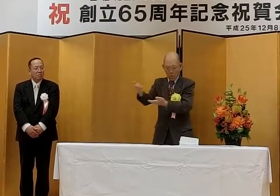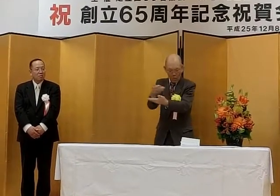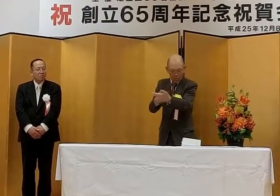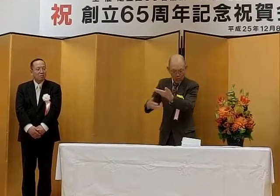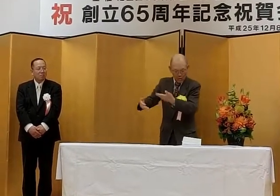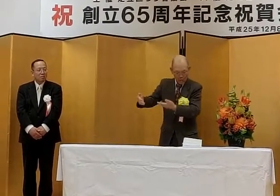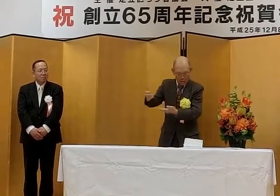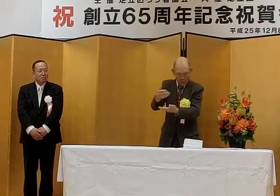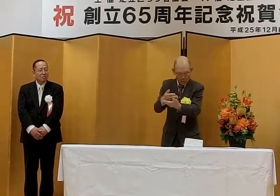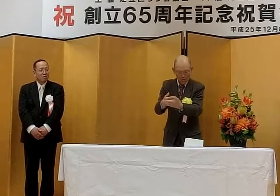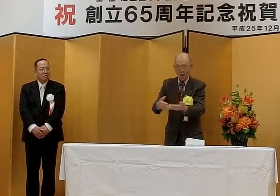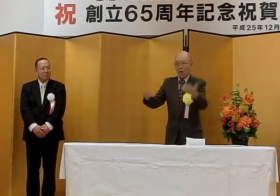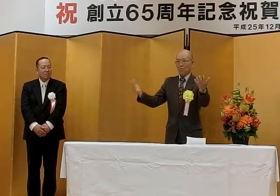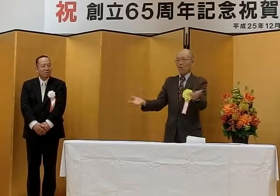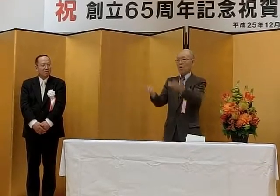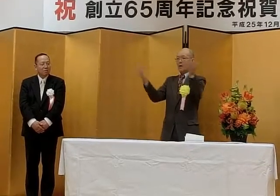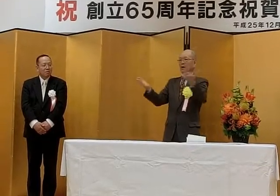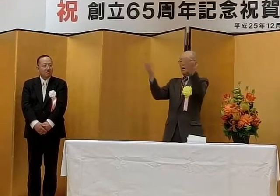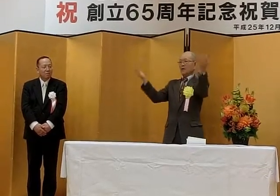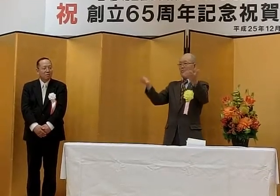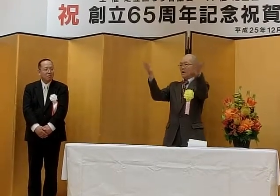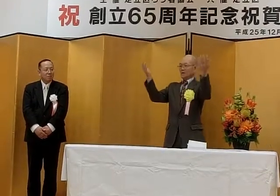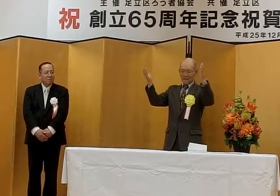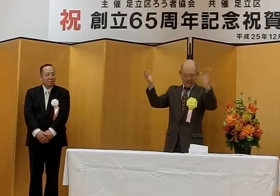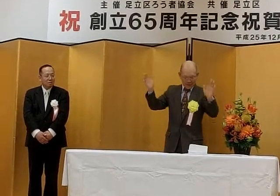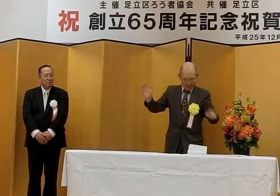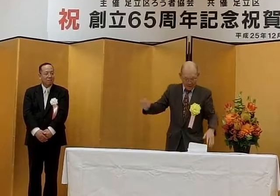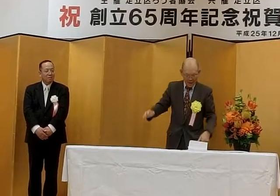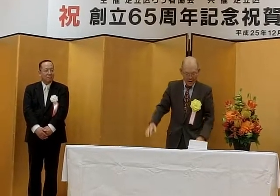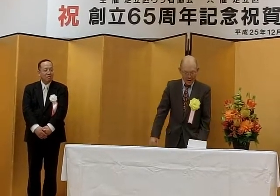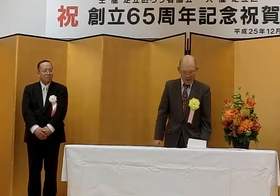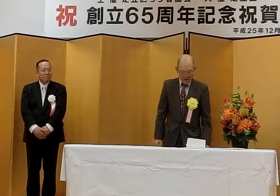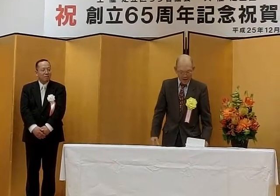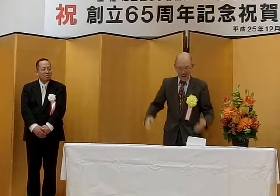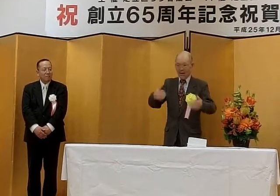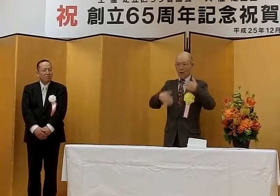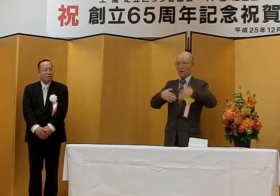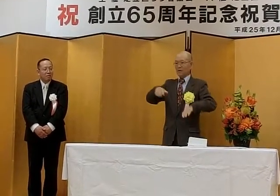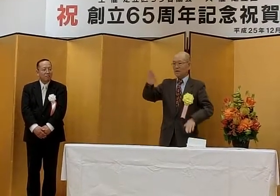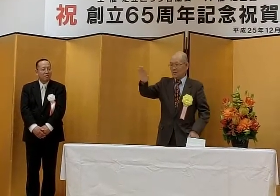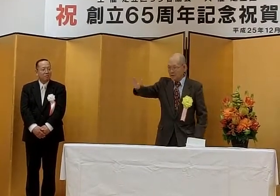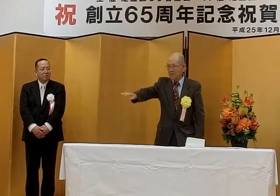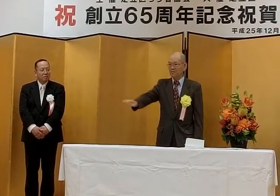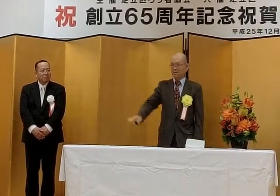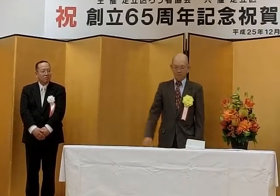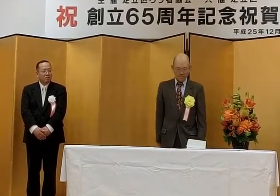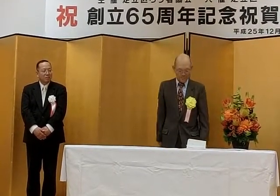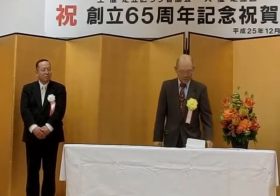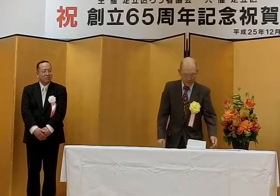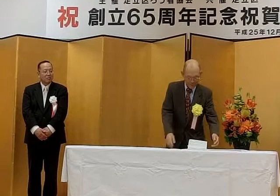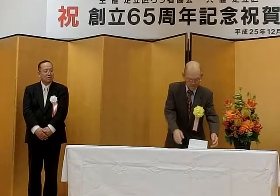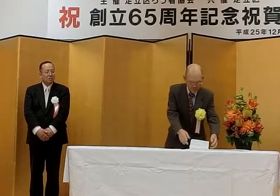団体との試合交流を盛り上げてまいりました。とても楽しゅうございました